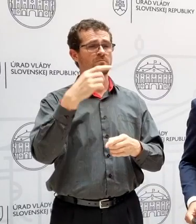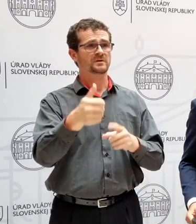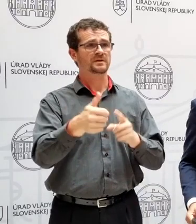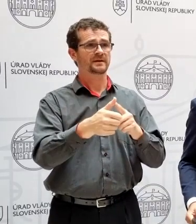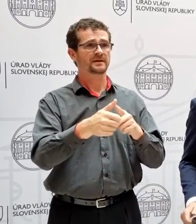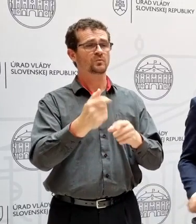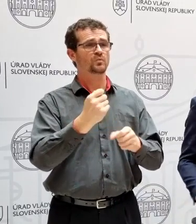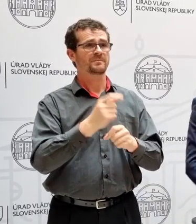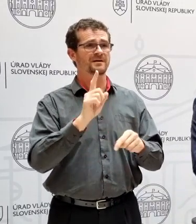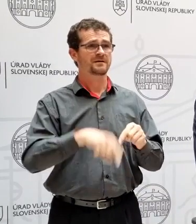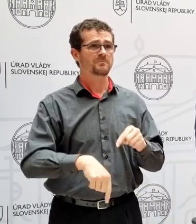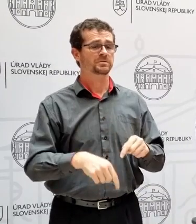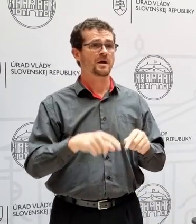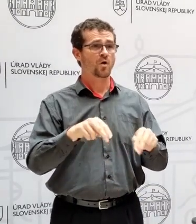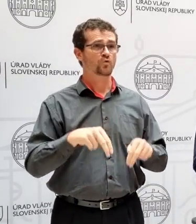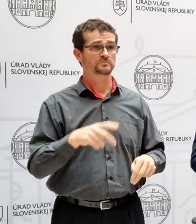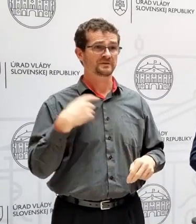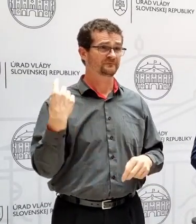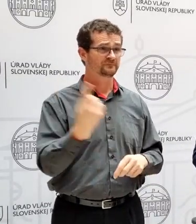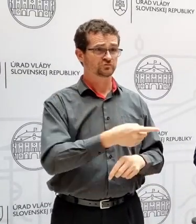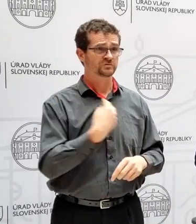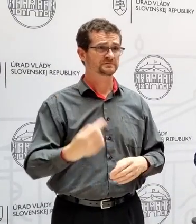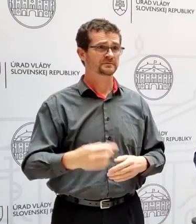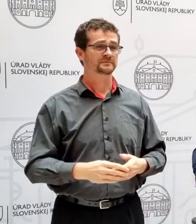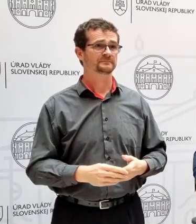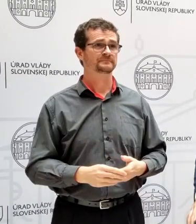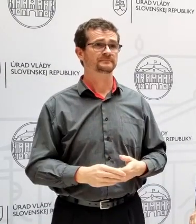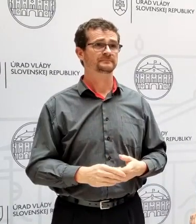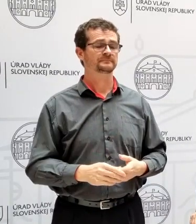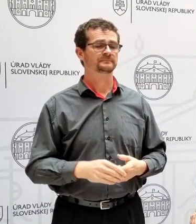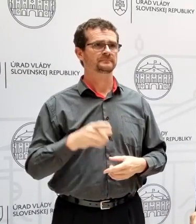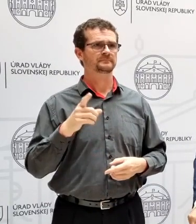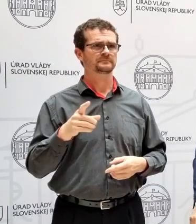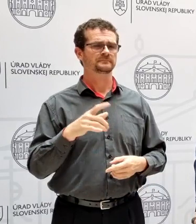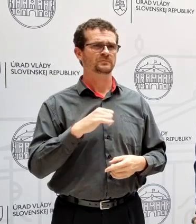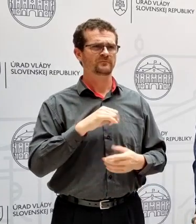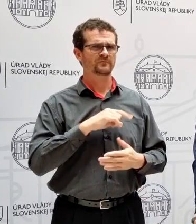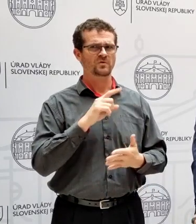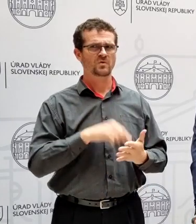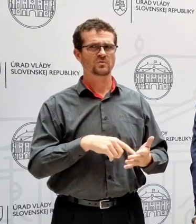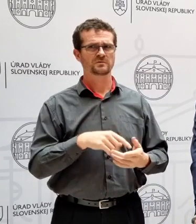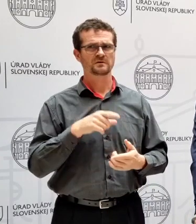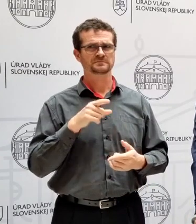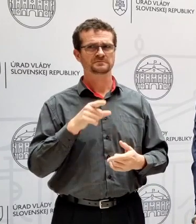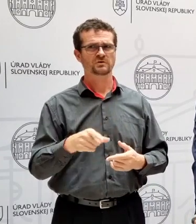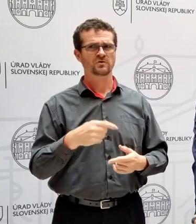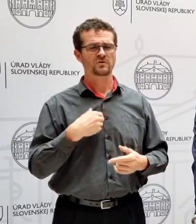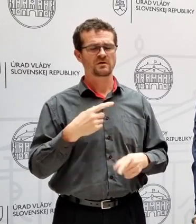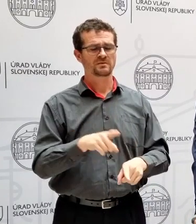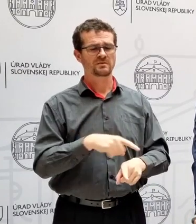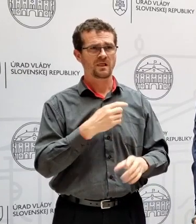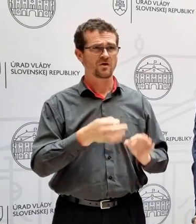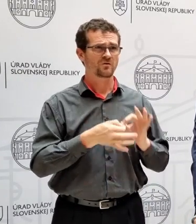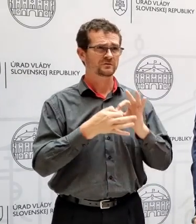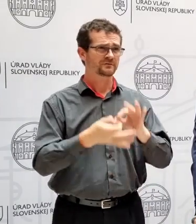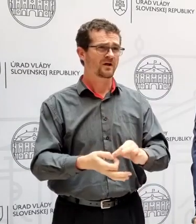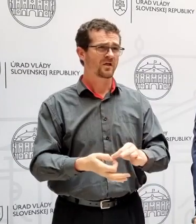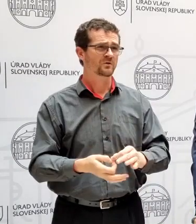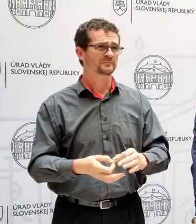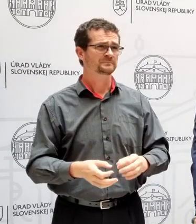odborníkov urobí chybu, tak odstúpite všetci? Veľmi ste zaujímavú otázku vymysleli, trvalo vám to trochu. Jasné,